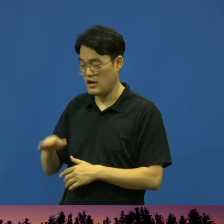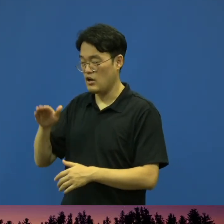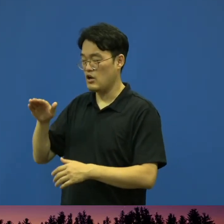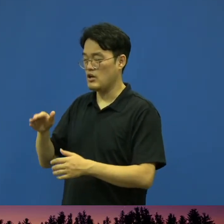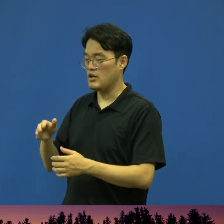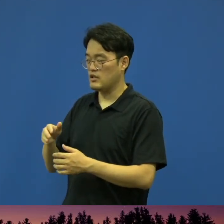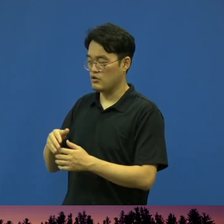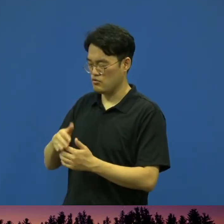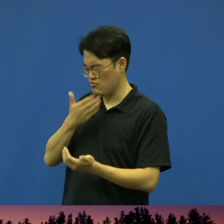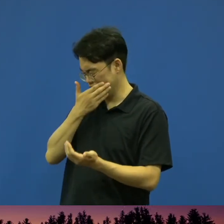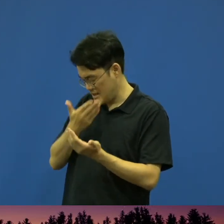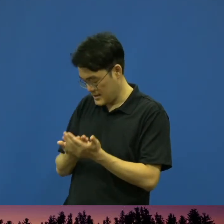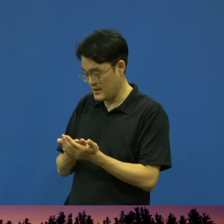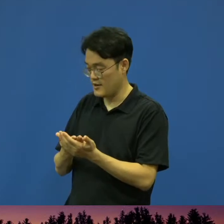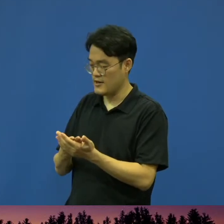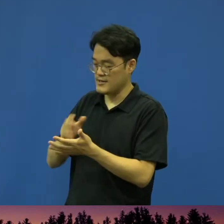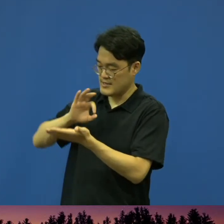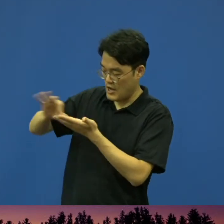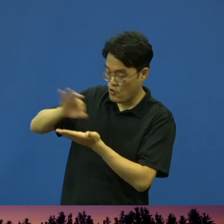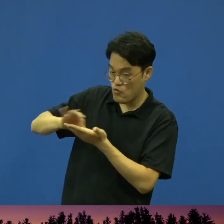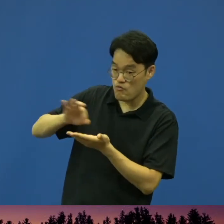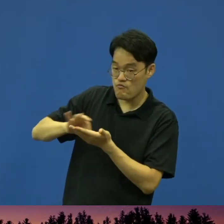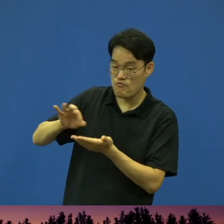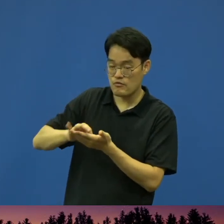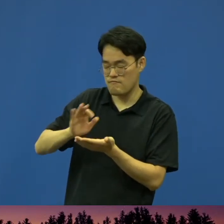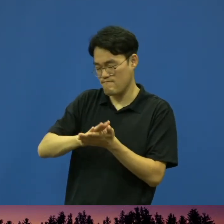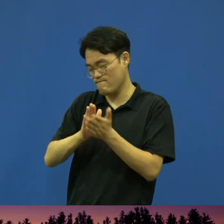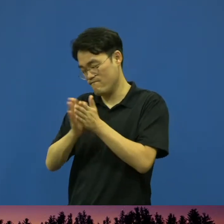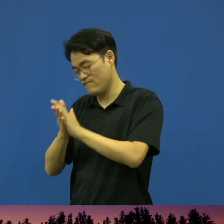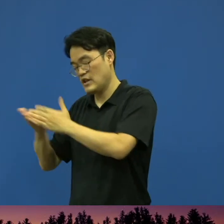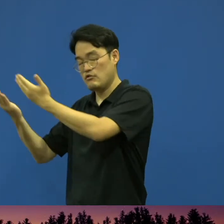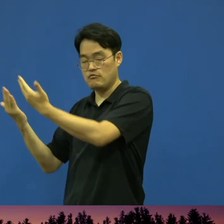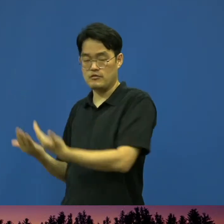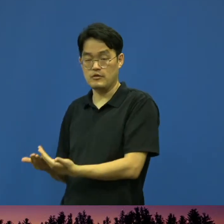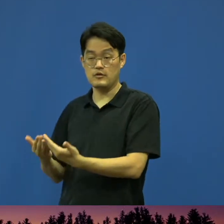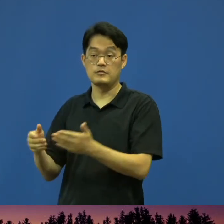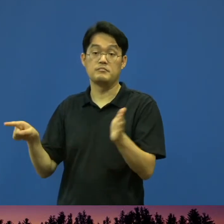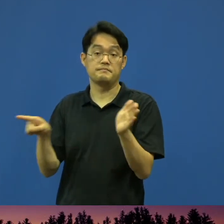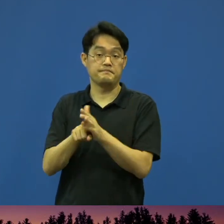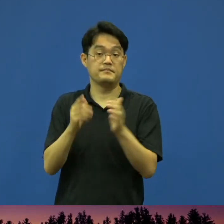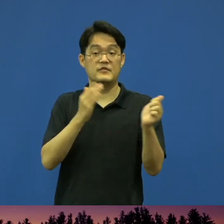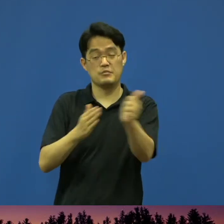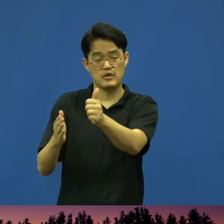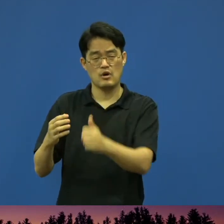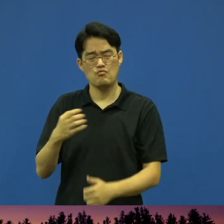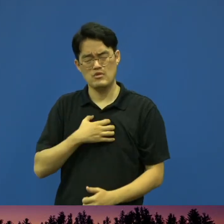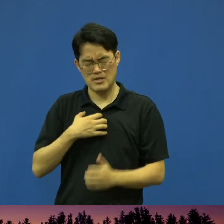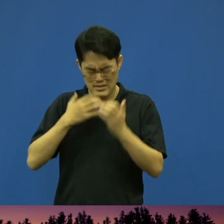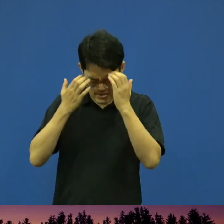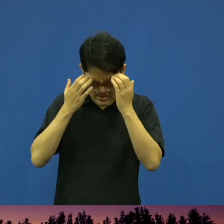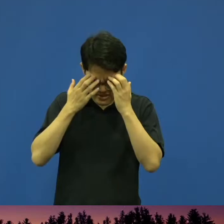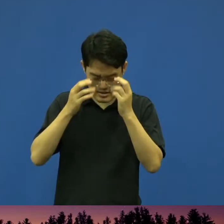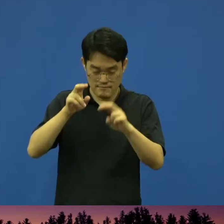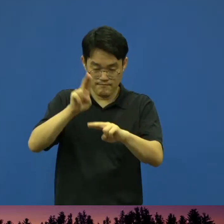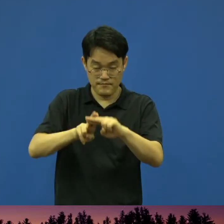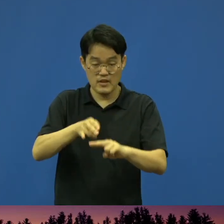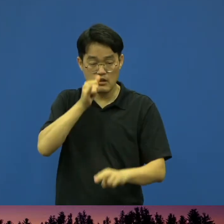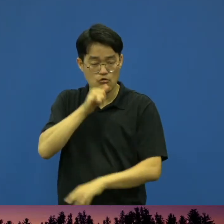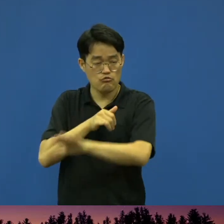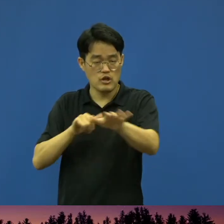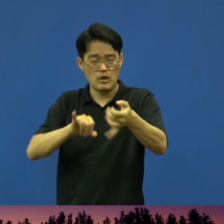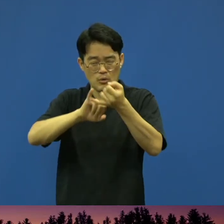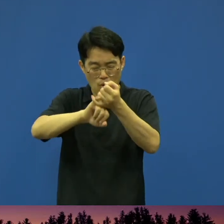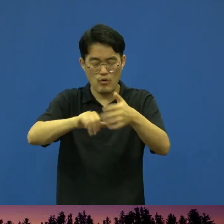위기의 순간에, 그래서 우리에게 딱 필요한 것은 딱 하나입니다. 여러분, 위기의 순간에 여기 앉아 있습니까? 우리에게 필요한 것은 딱